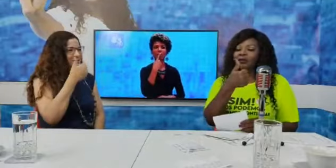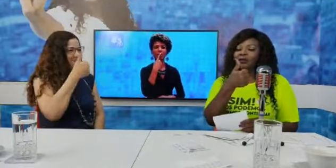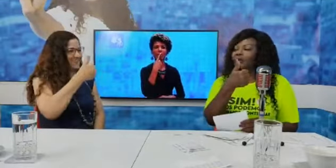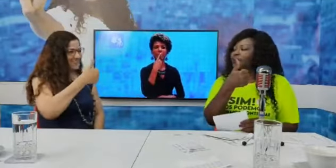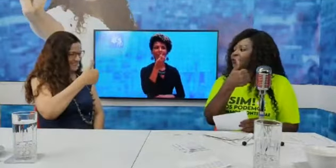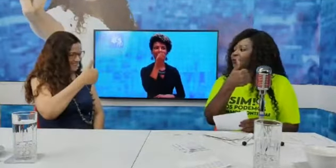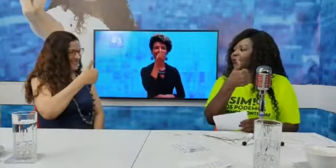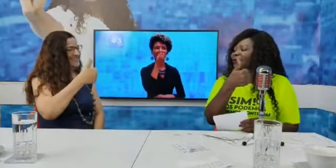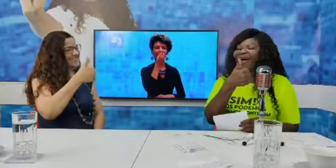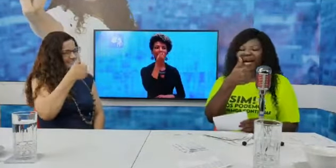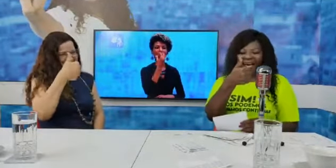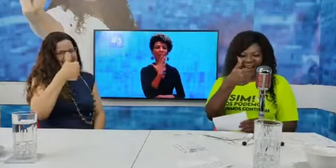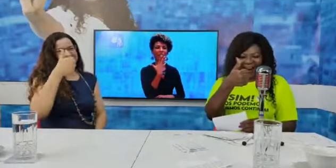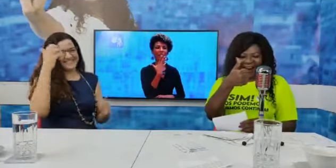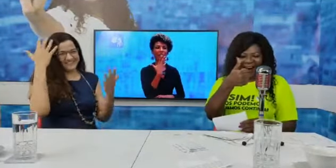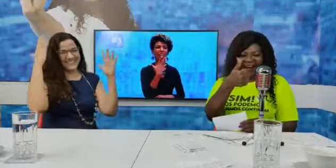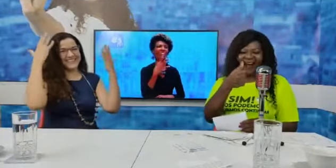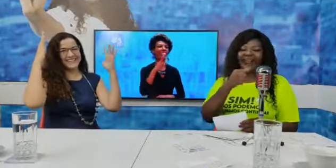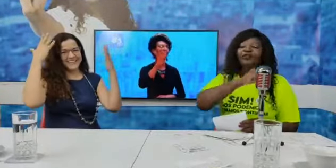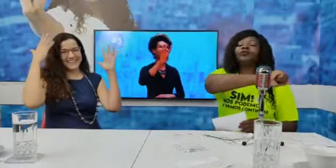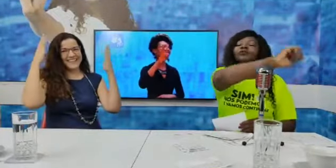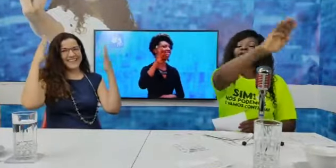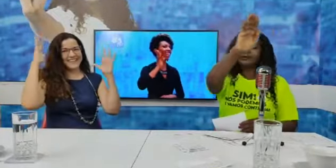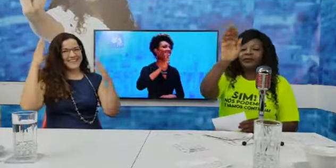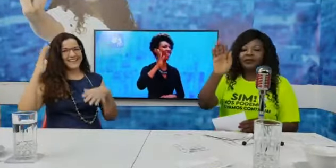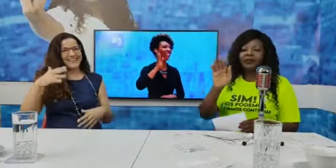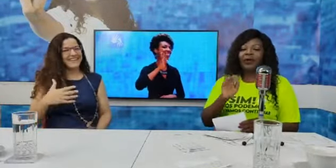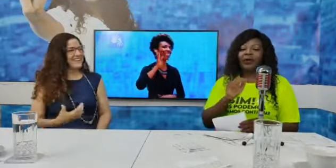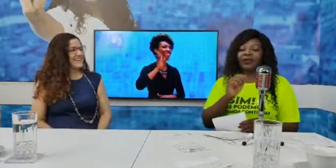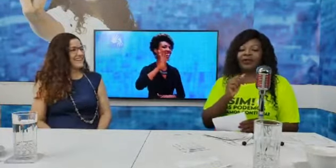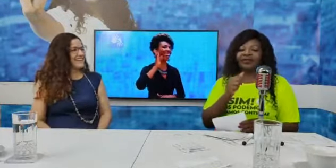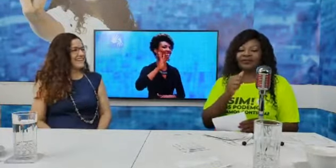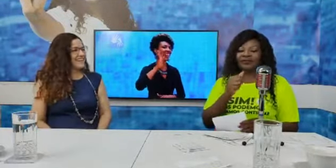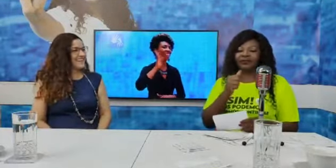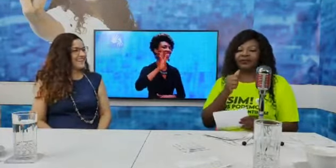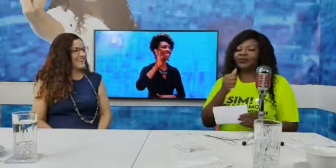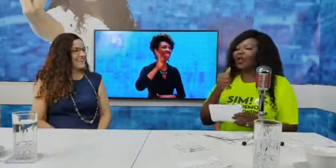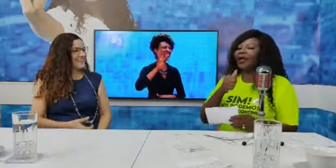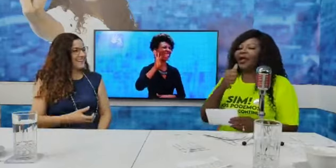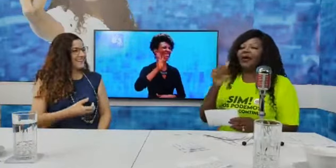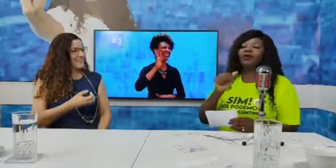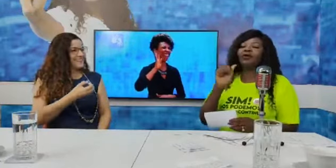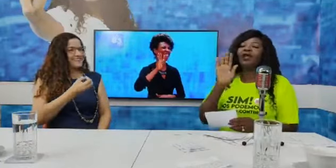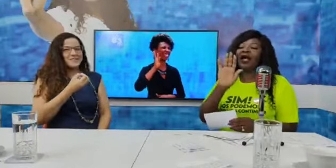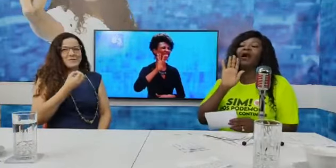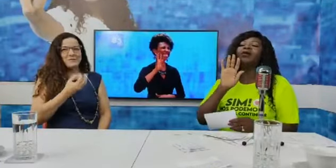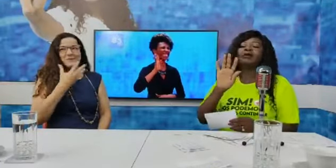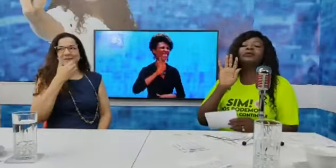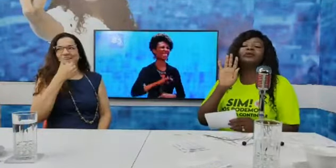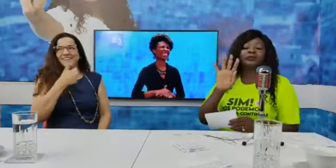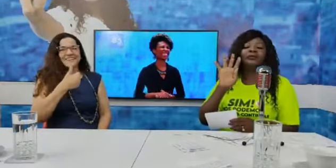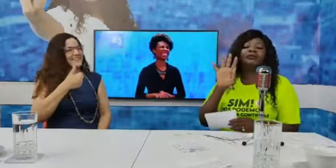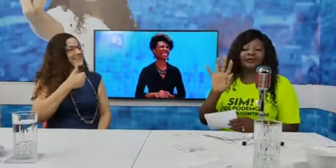na boquinha, né? Ah! Bom. Ou então legal, legal. Tá legal.